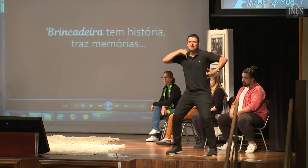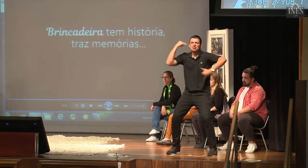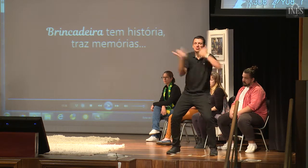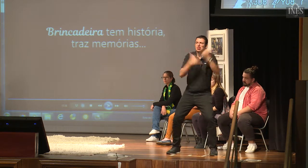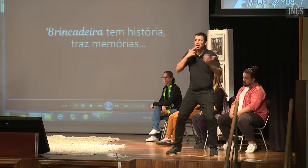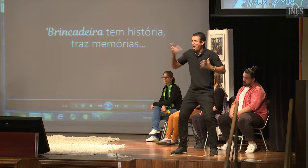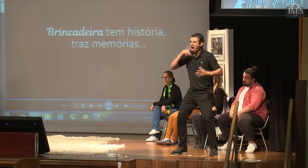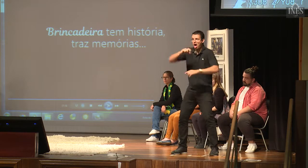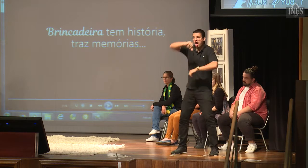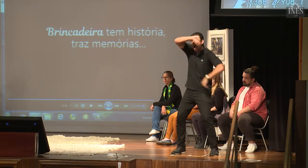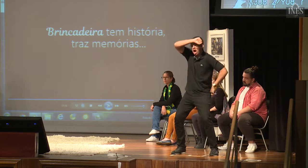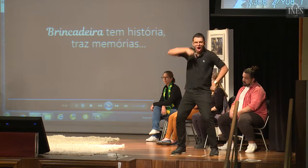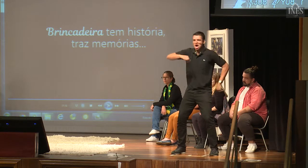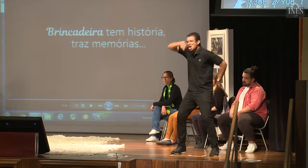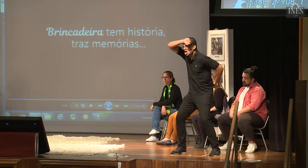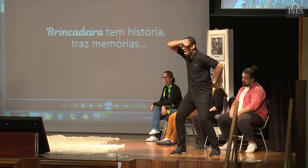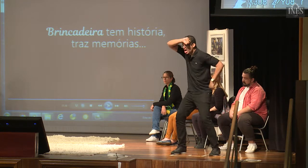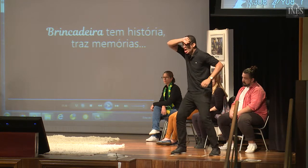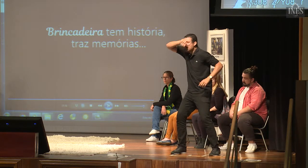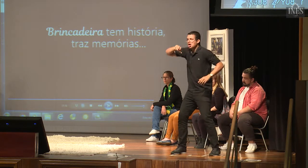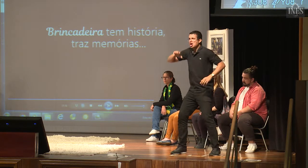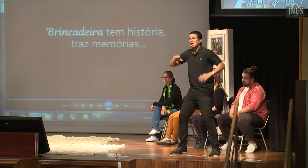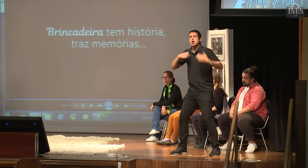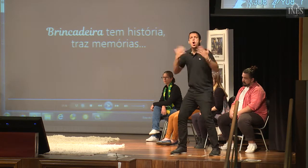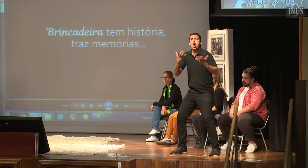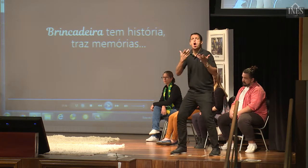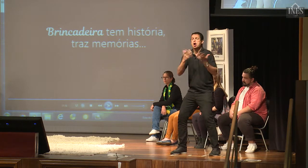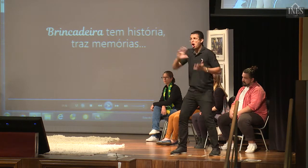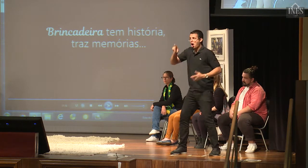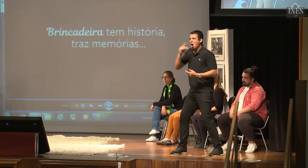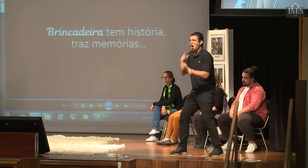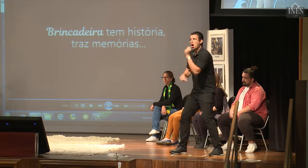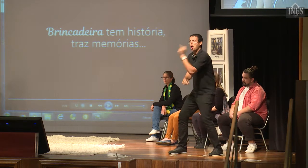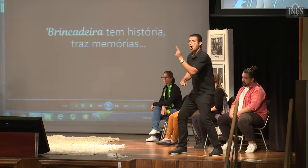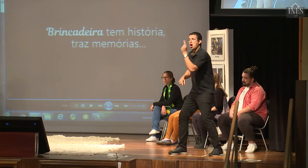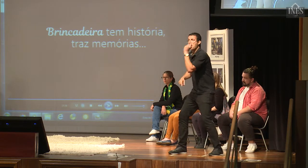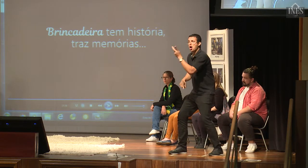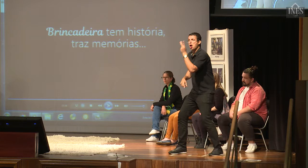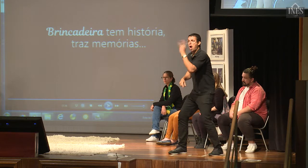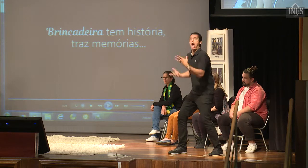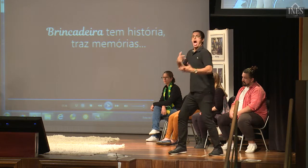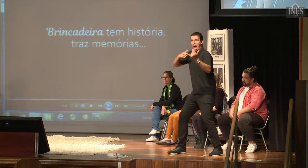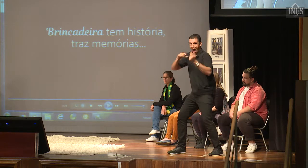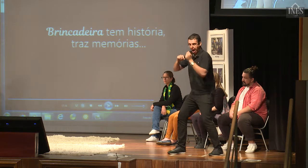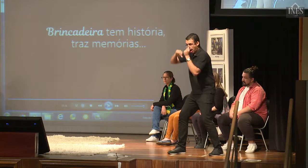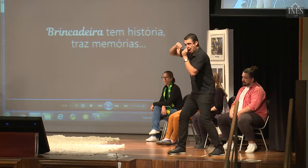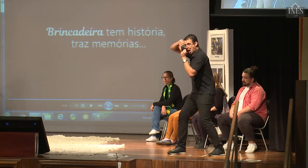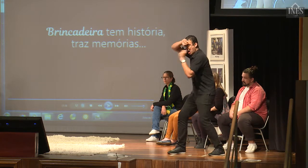bandidos eu comecei a participar com eles, né, de pique-esconde. Mas aí eu não sabia, né, como que fazia, de fazer 1, 2, 3,